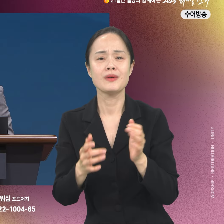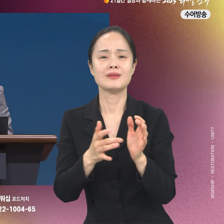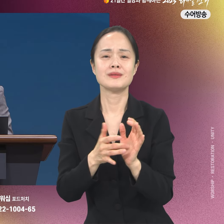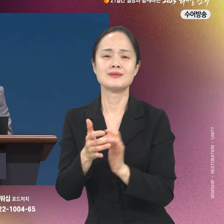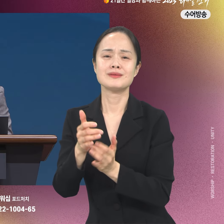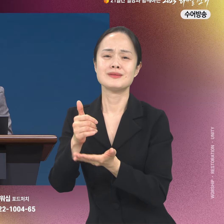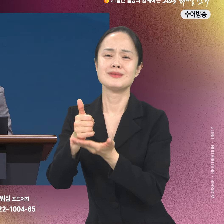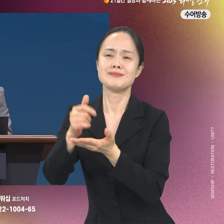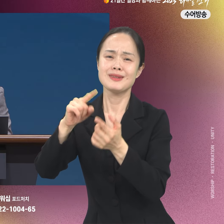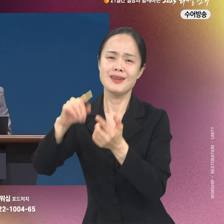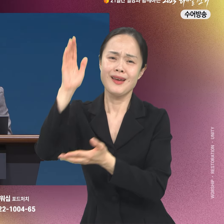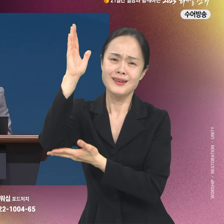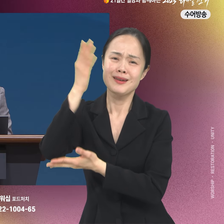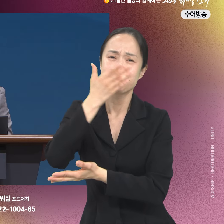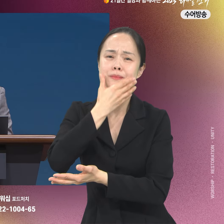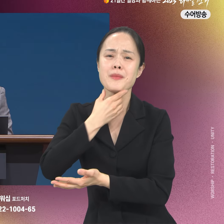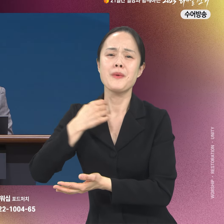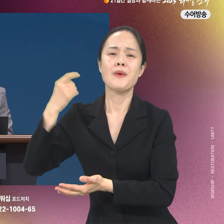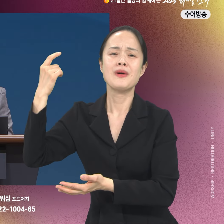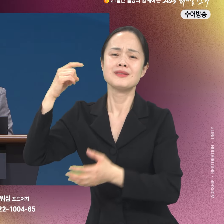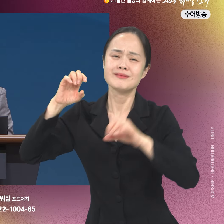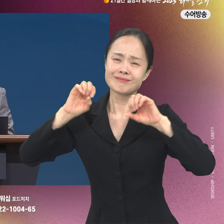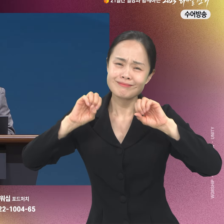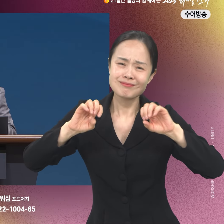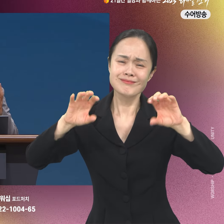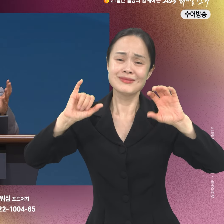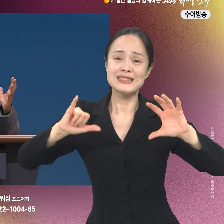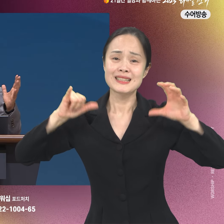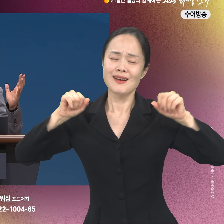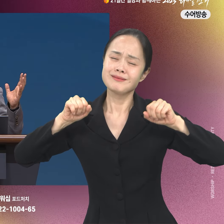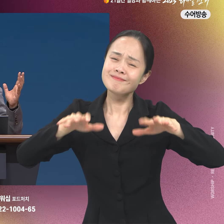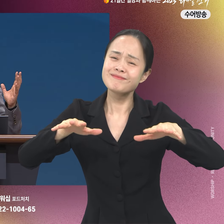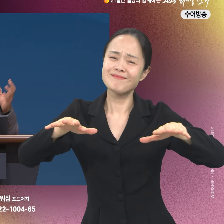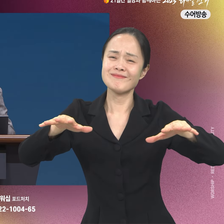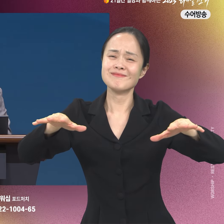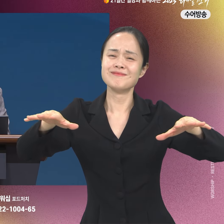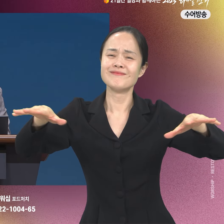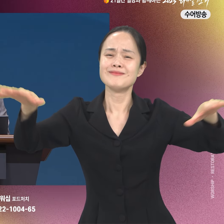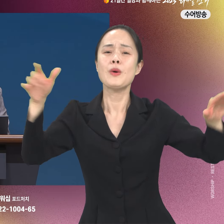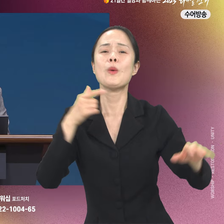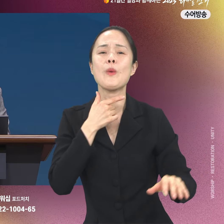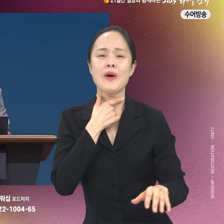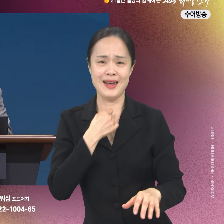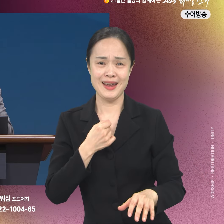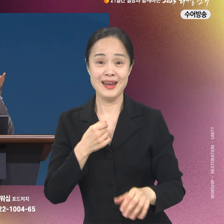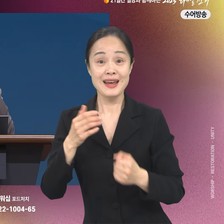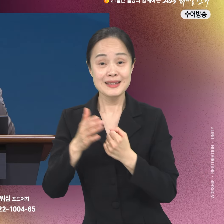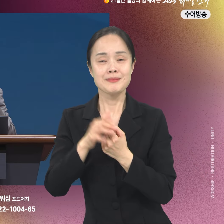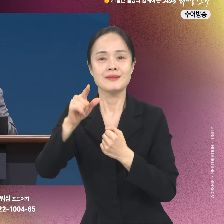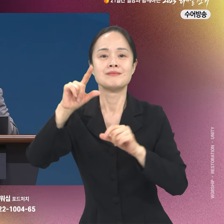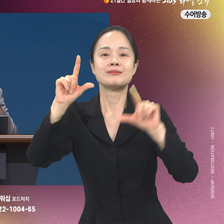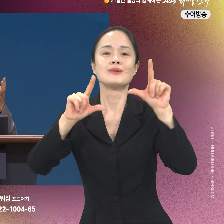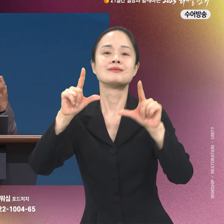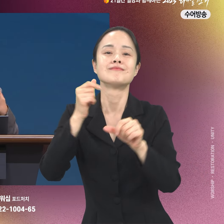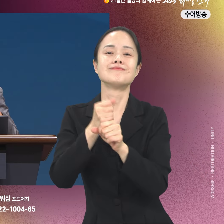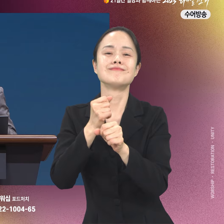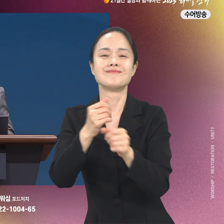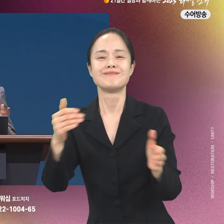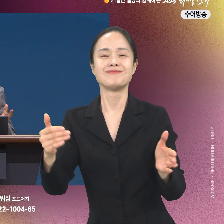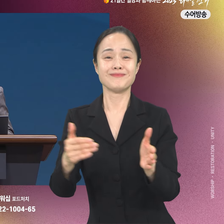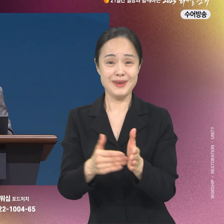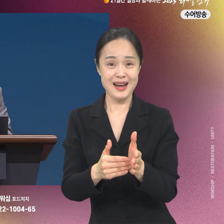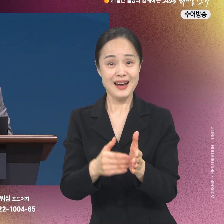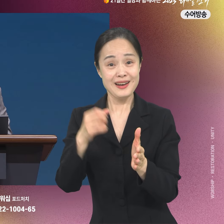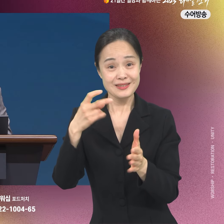마지막에 카메라가 디킨스의 서재방에서 빠져나와서 런던의 하늘을, 밤하늘을 보여줄 때 눈송이가 날리기